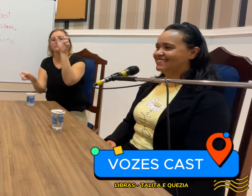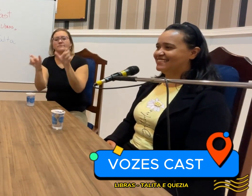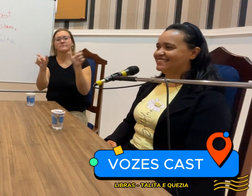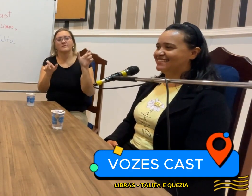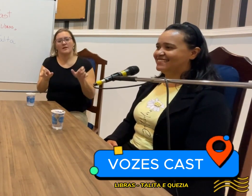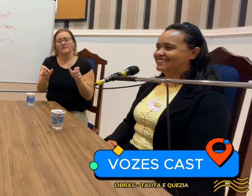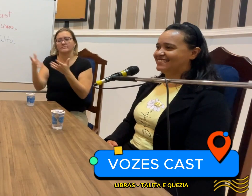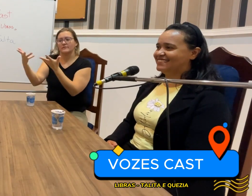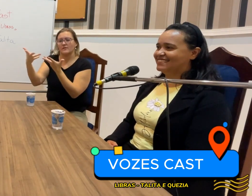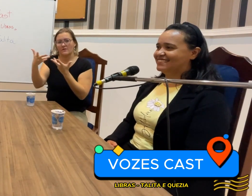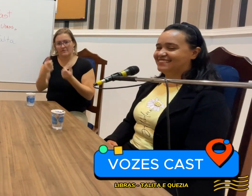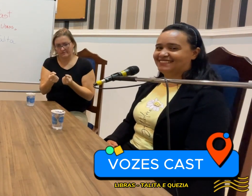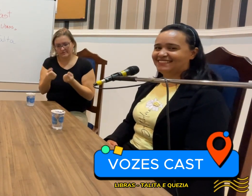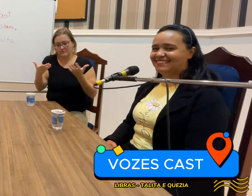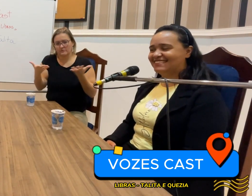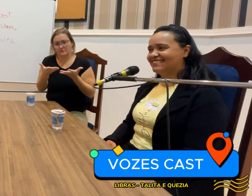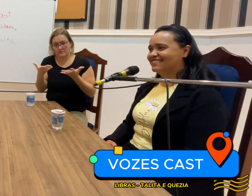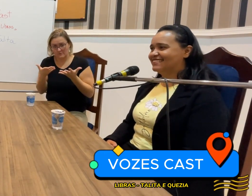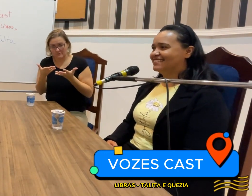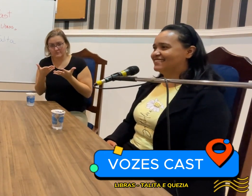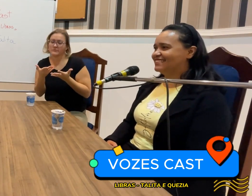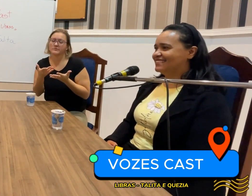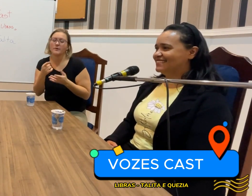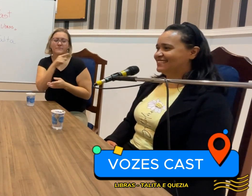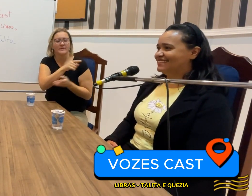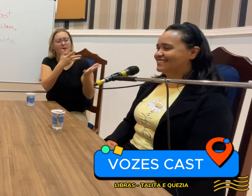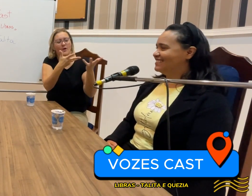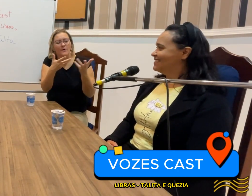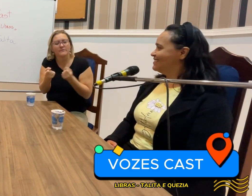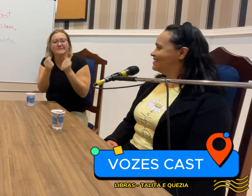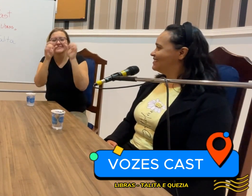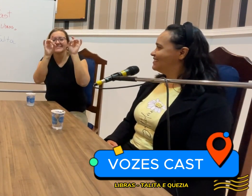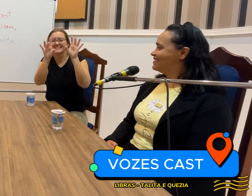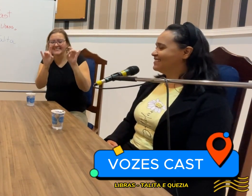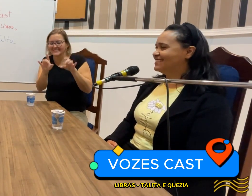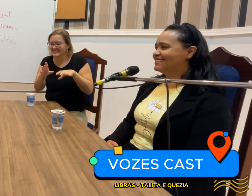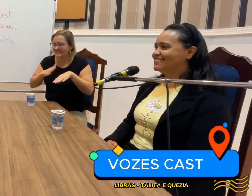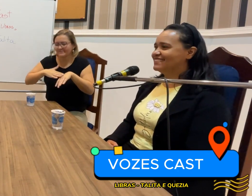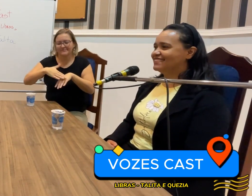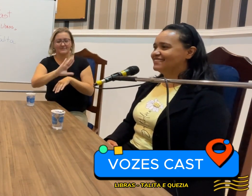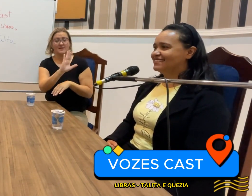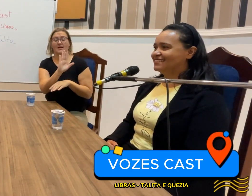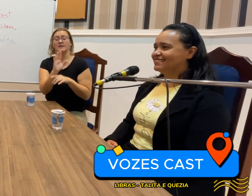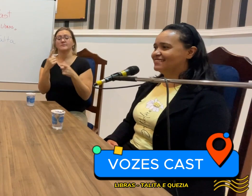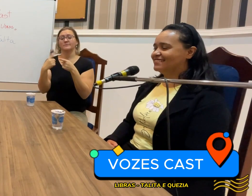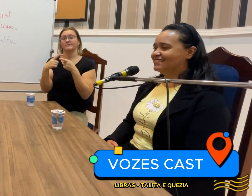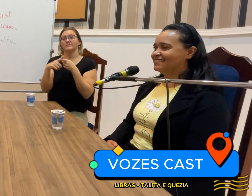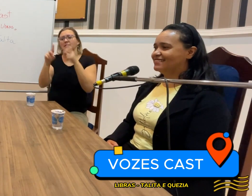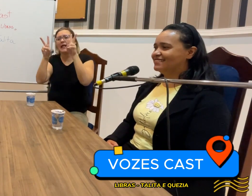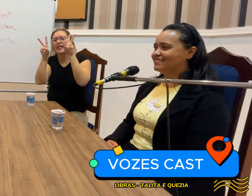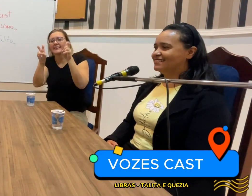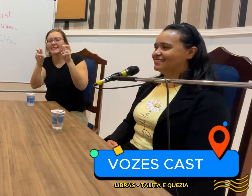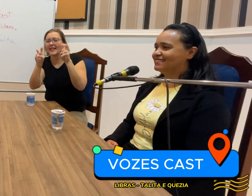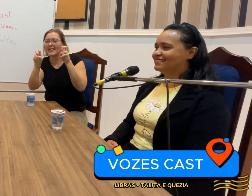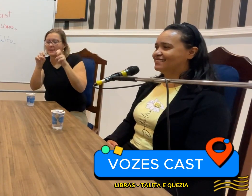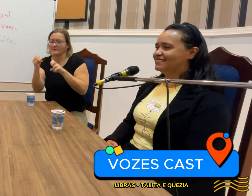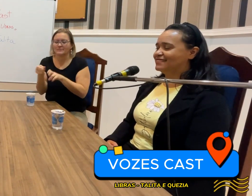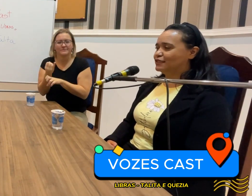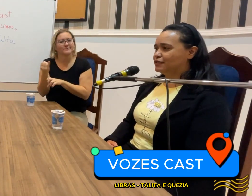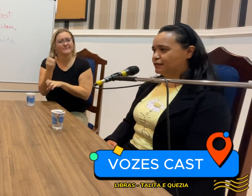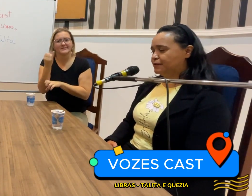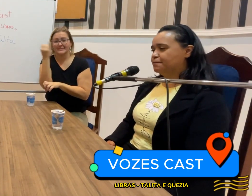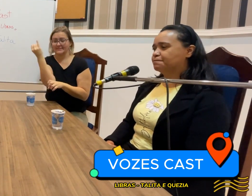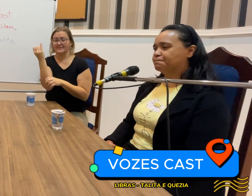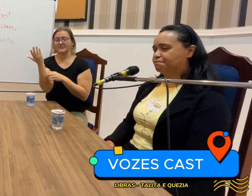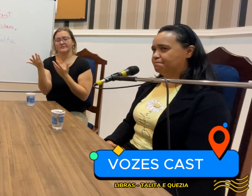nossas convidadas de hoje, convidadas mais do que especiais, para tratar de um tema muito importante,